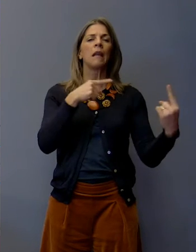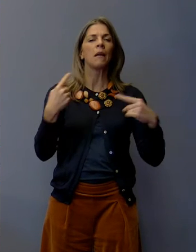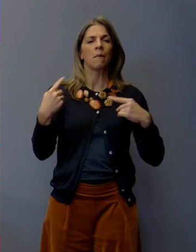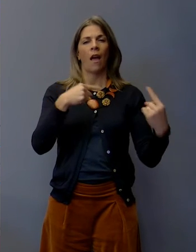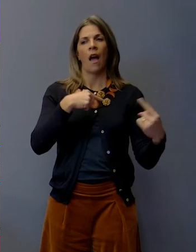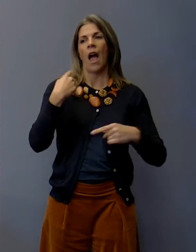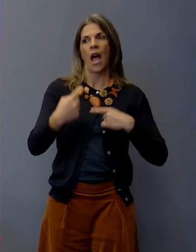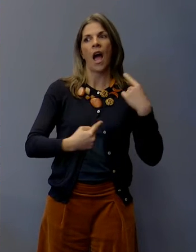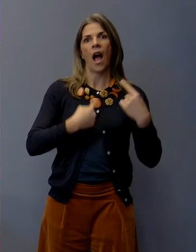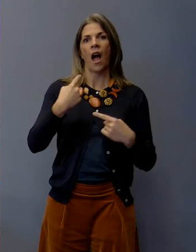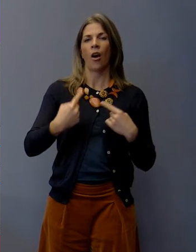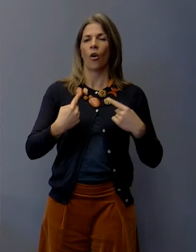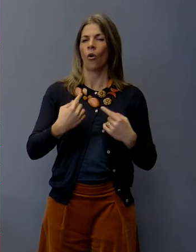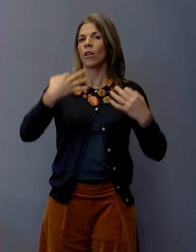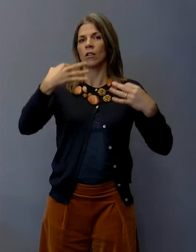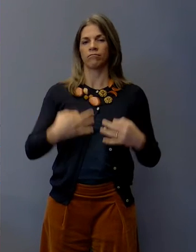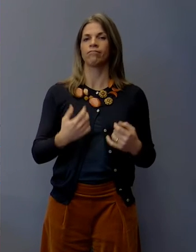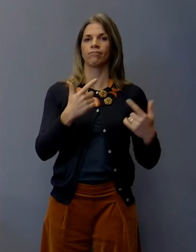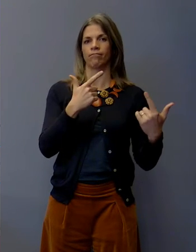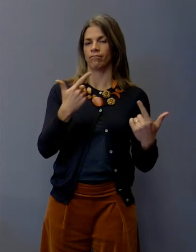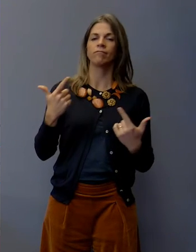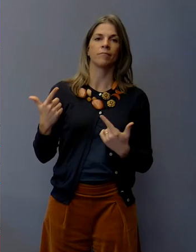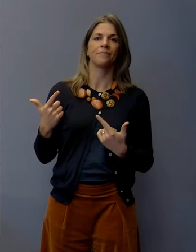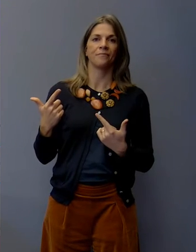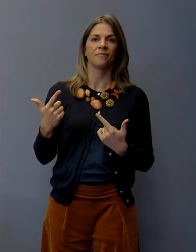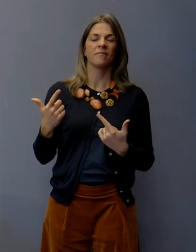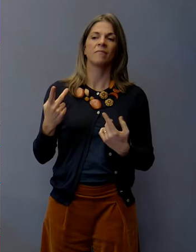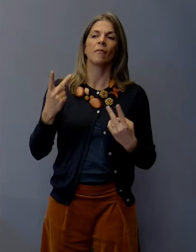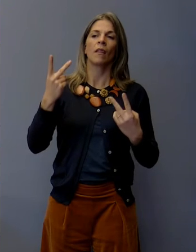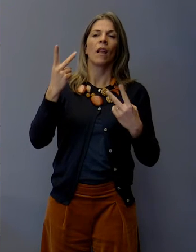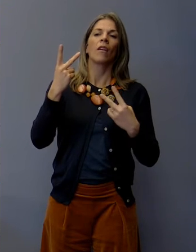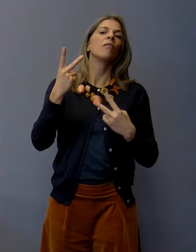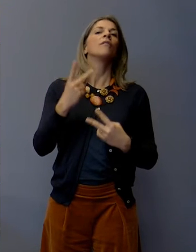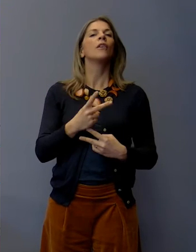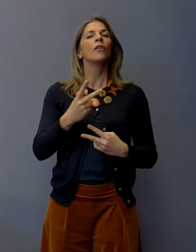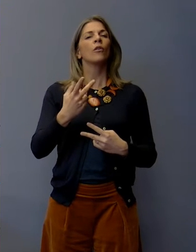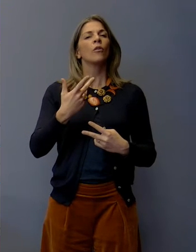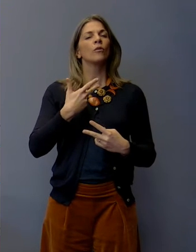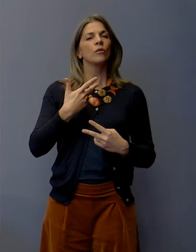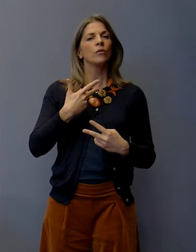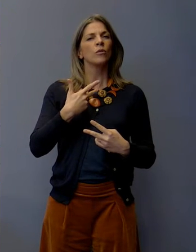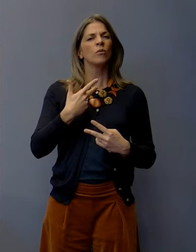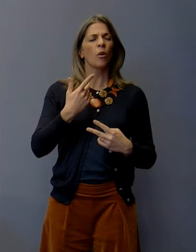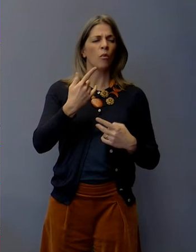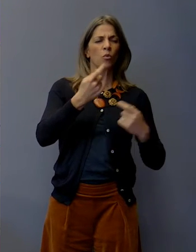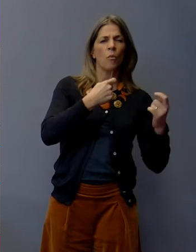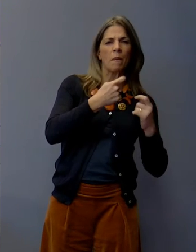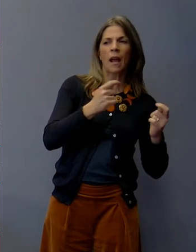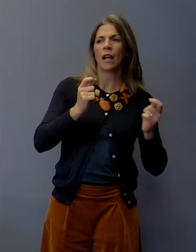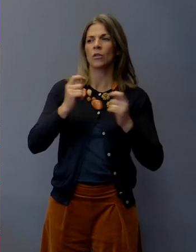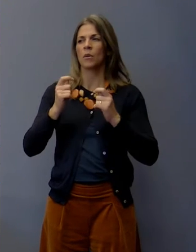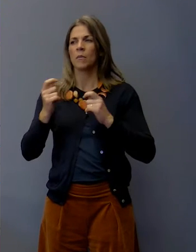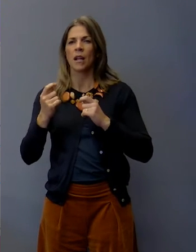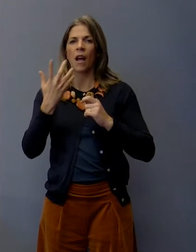io non mi appassiona al fatto che ci siano soggetti della di grande distribuzione in volta tra di loro che vogliono fare le cose